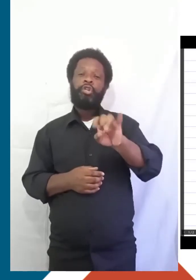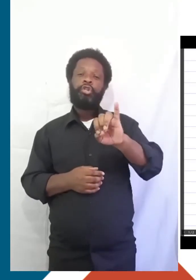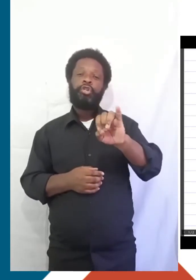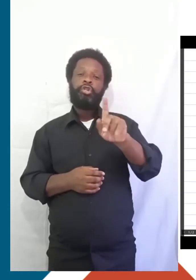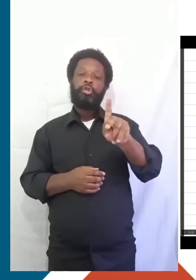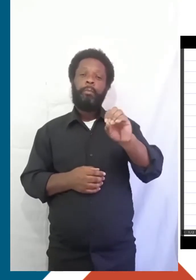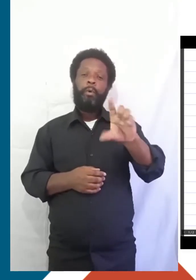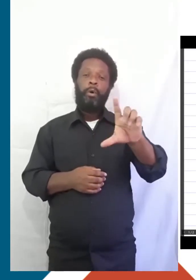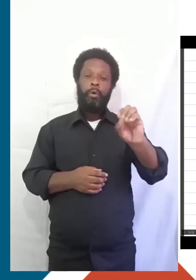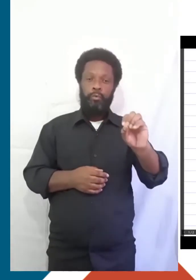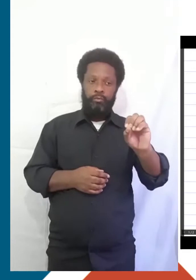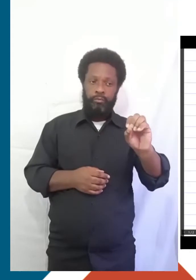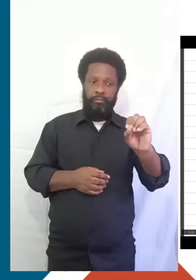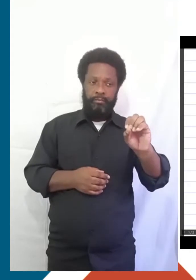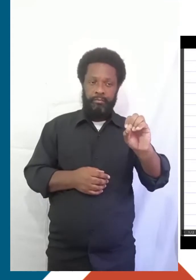Dipolo.